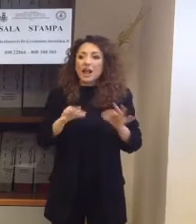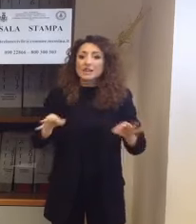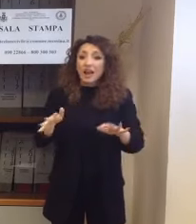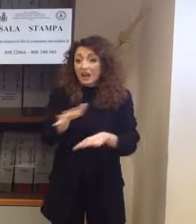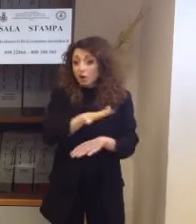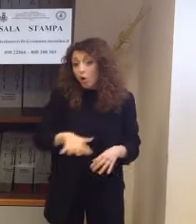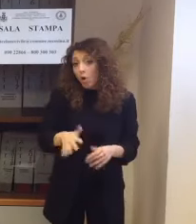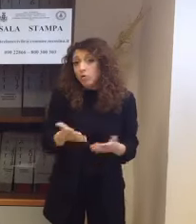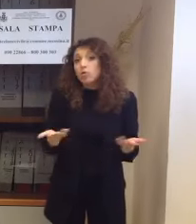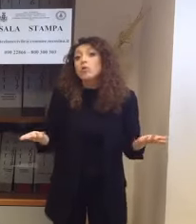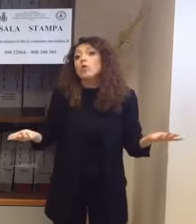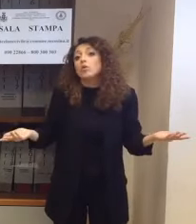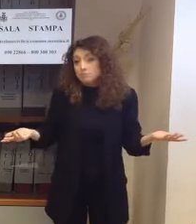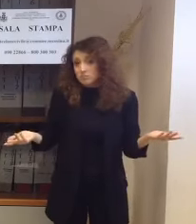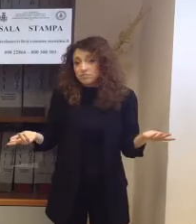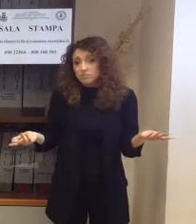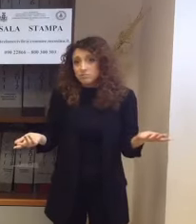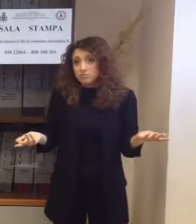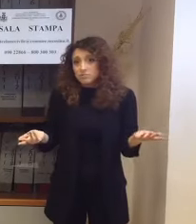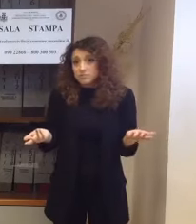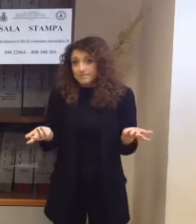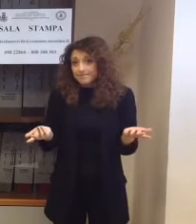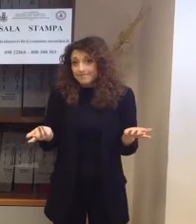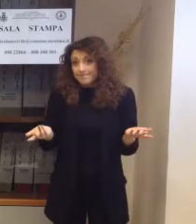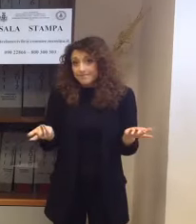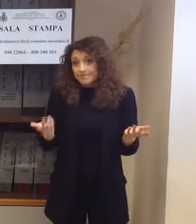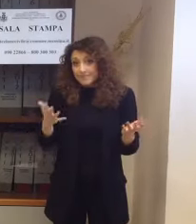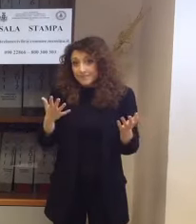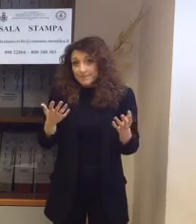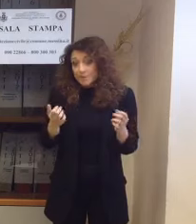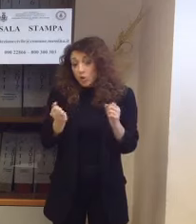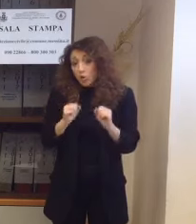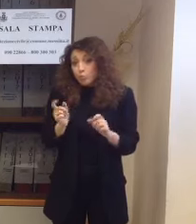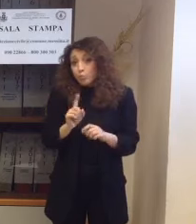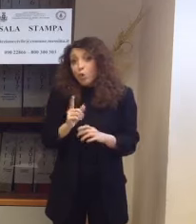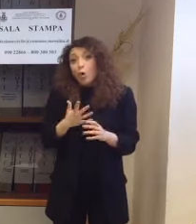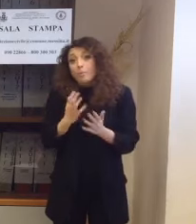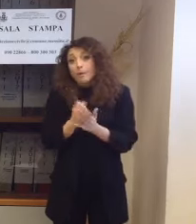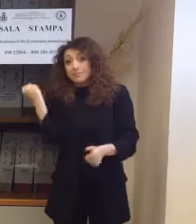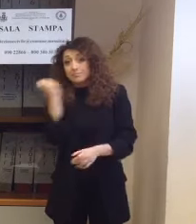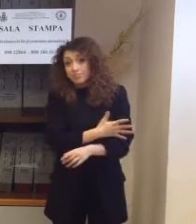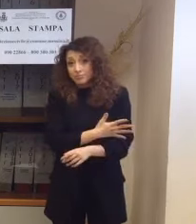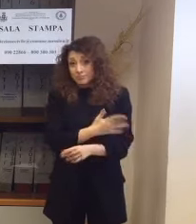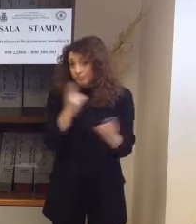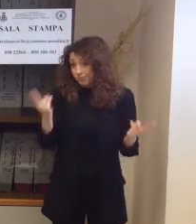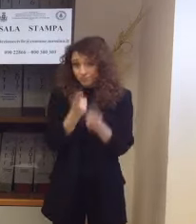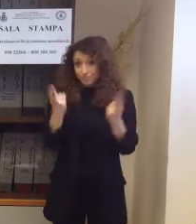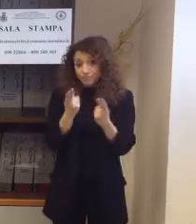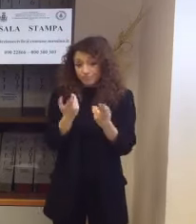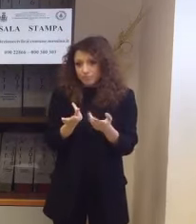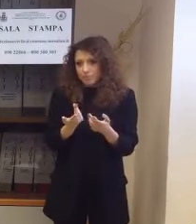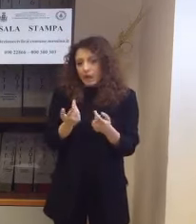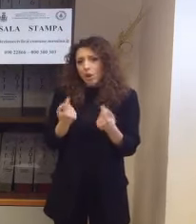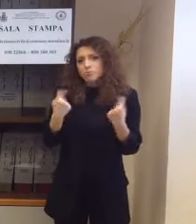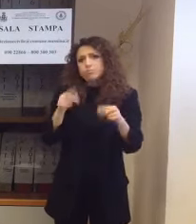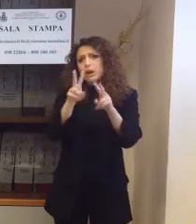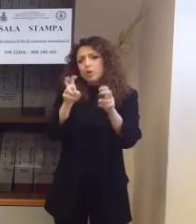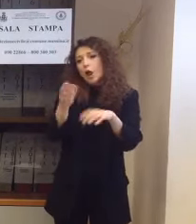non può assolutamente essere consentito. Quindi su questo argomento vi ho dato